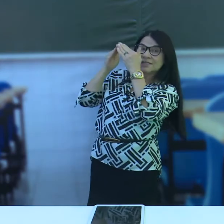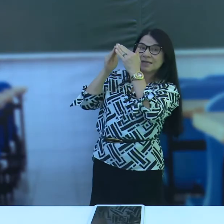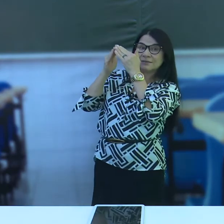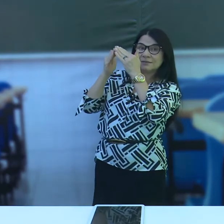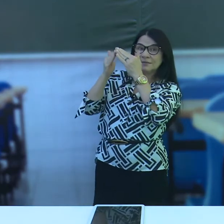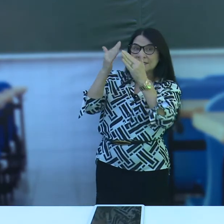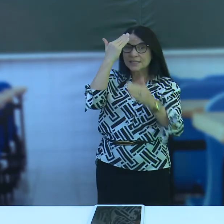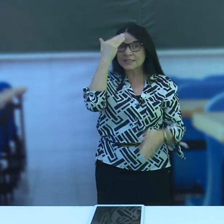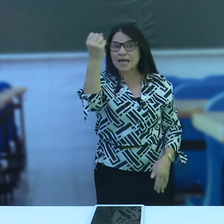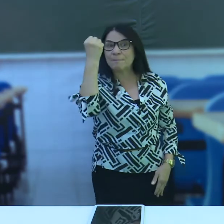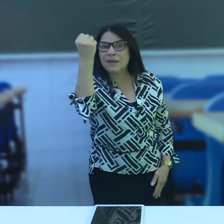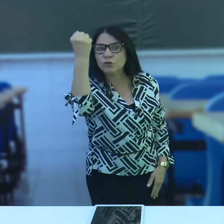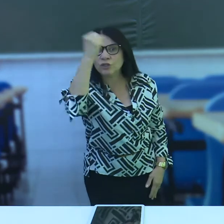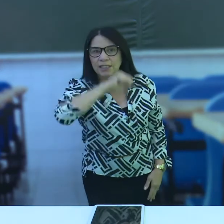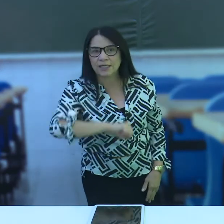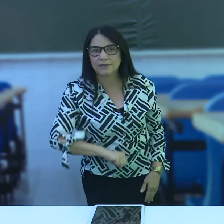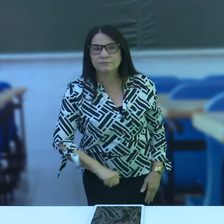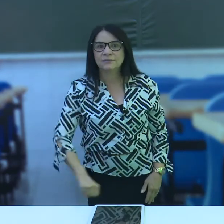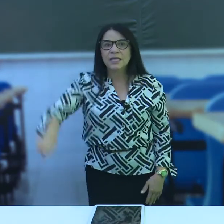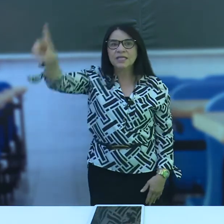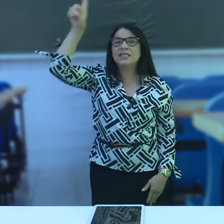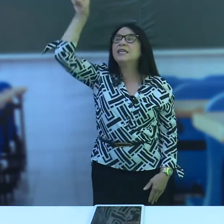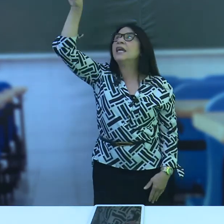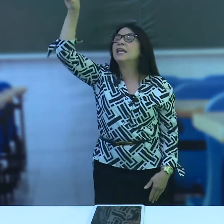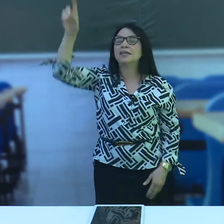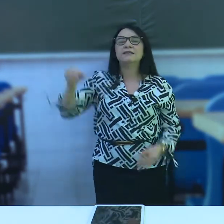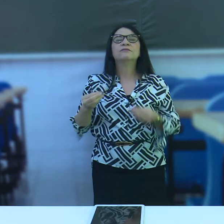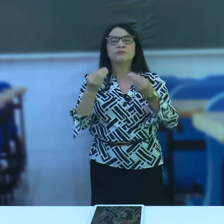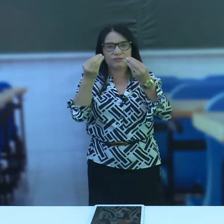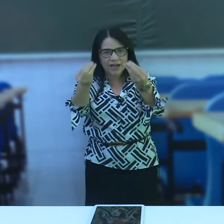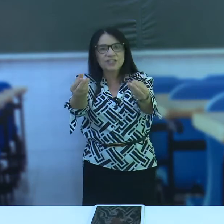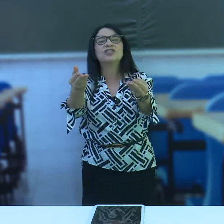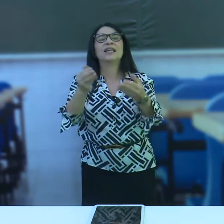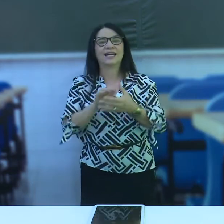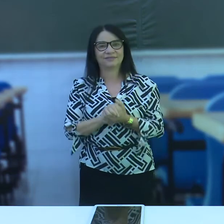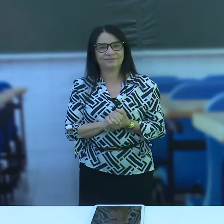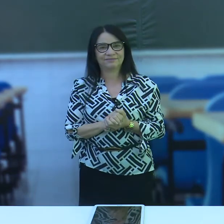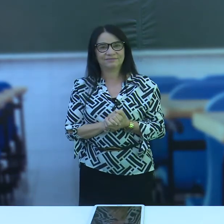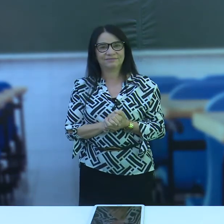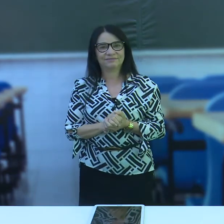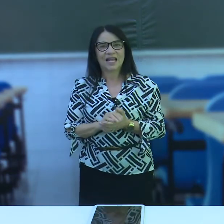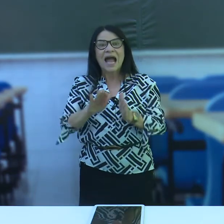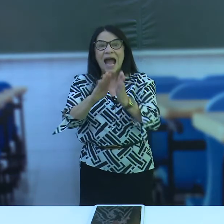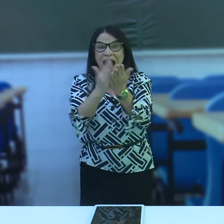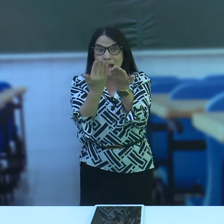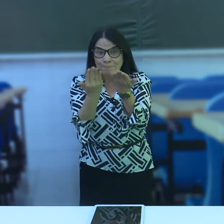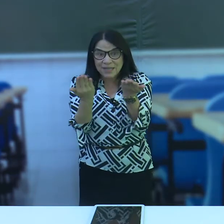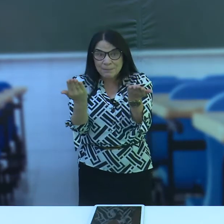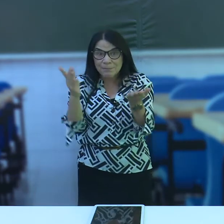peça sabedoria que Ele vai te dar. A